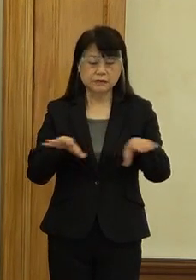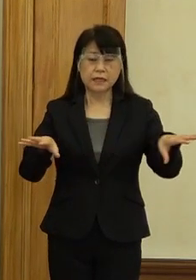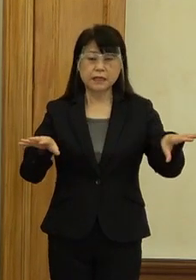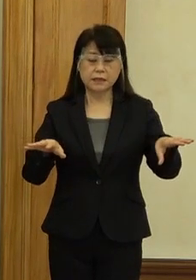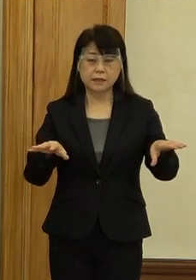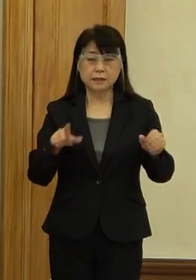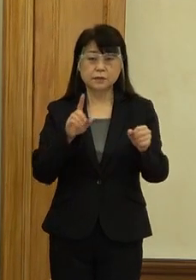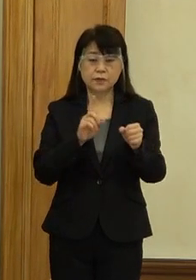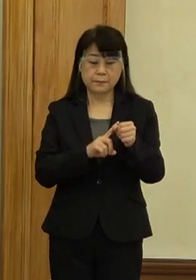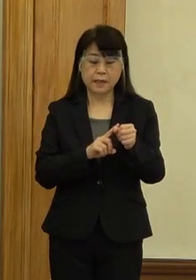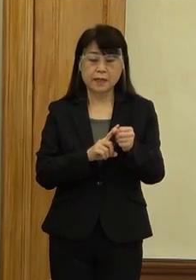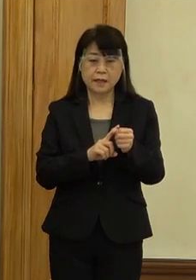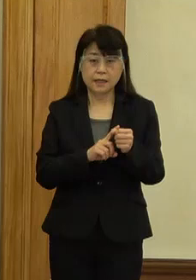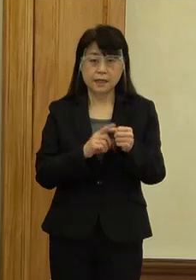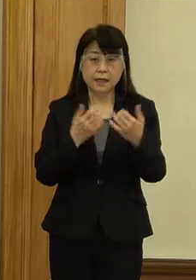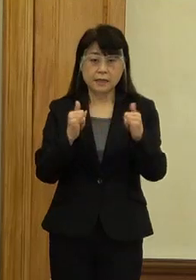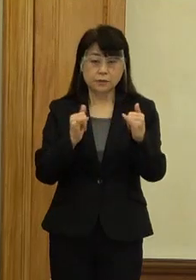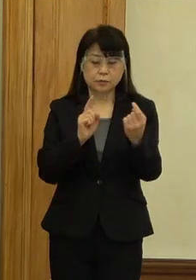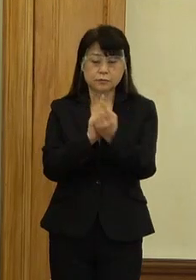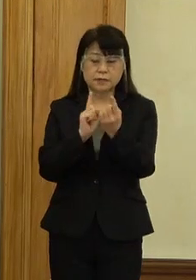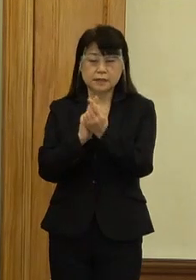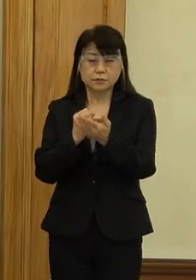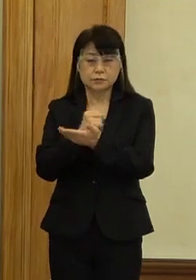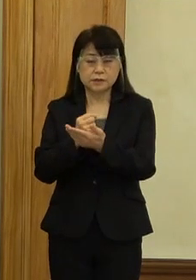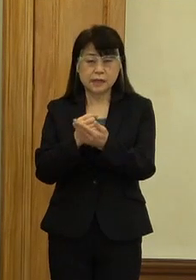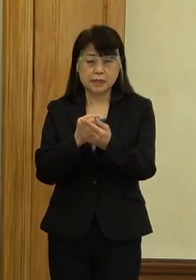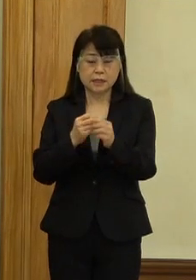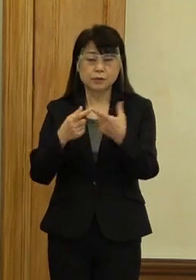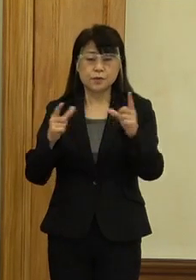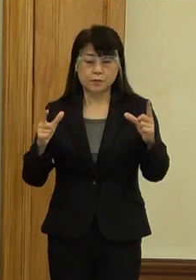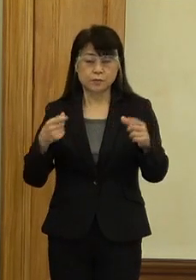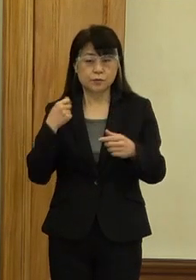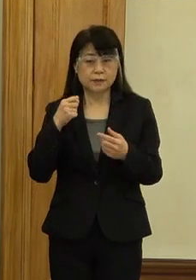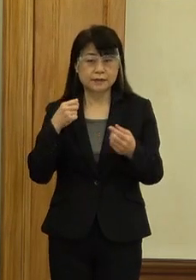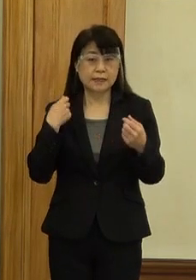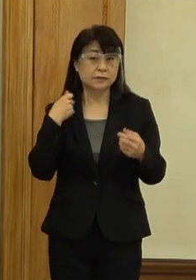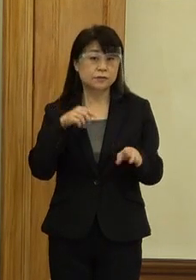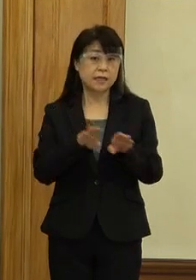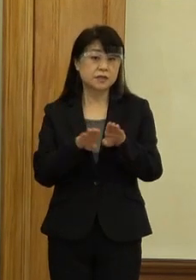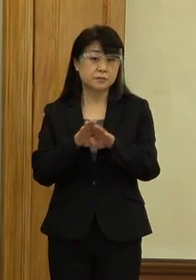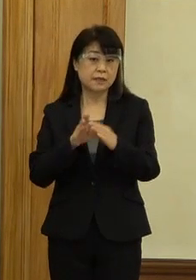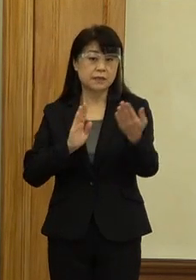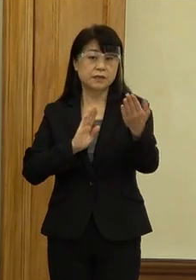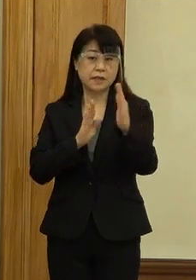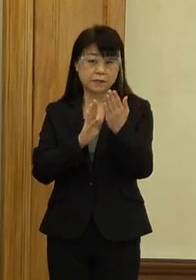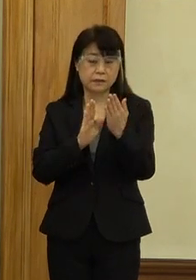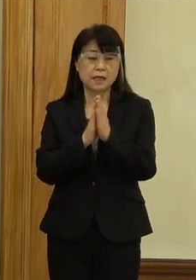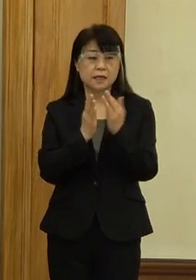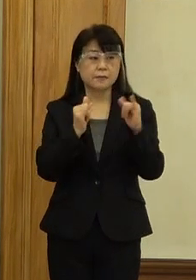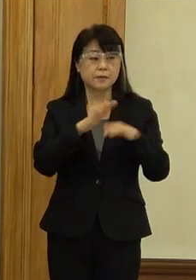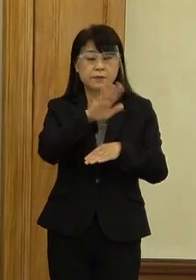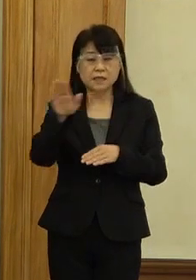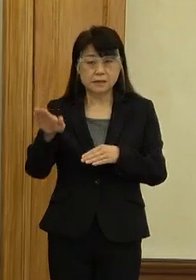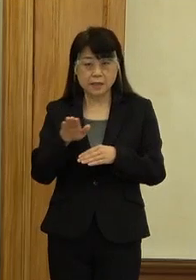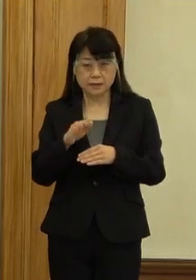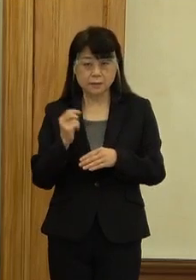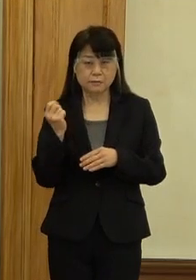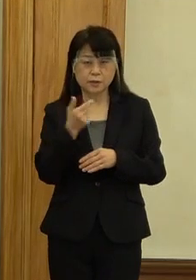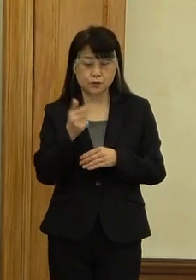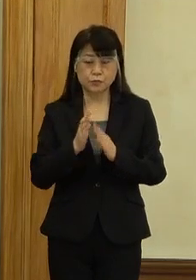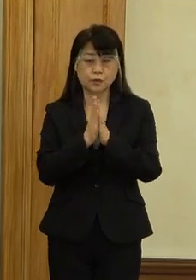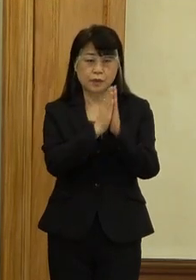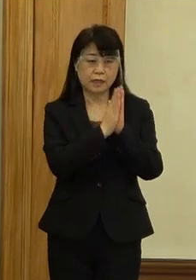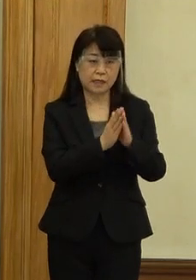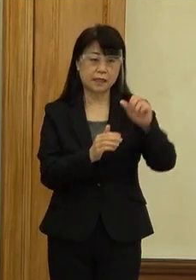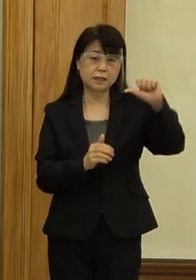け、また人との接触機会も増える夏休みを控え、県民の皆様への緊急のお願いです。